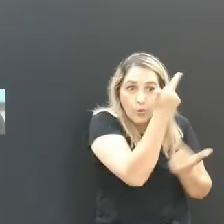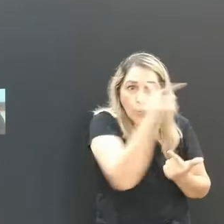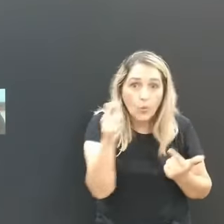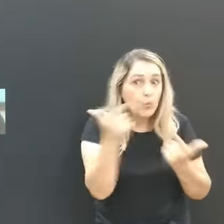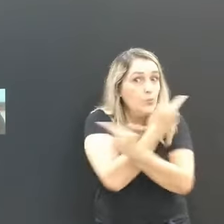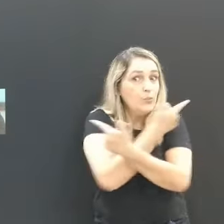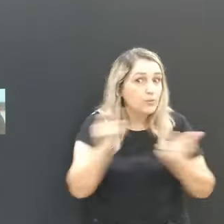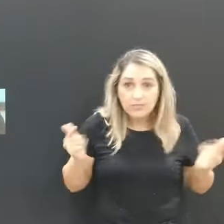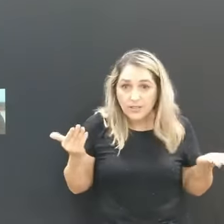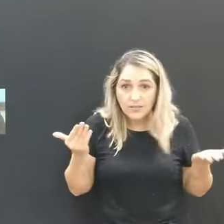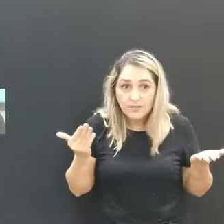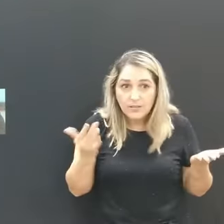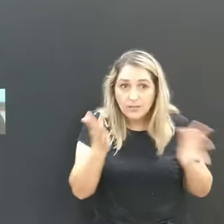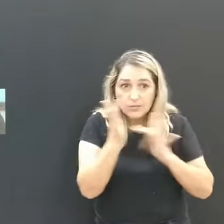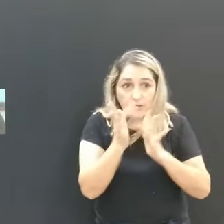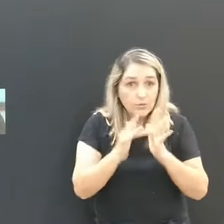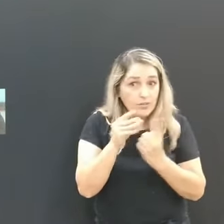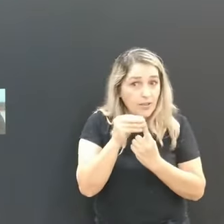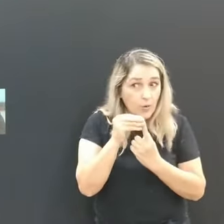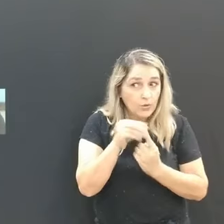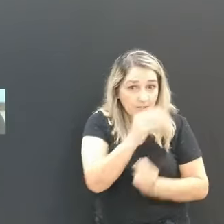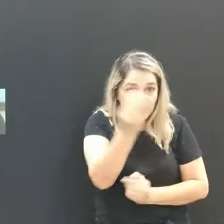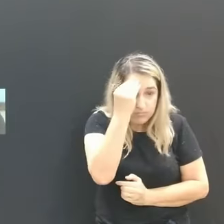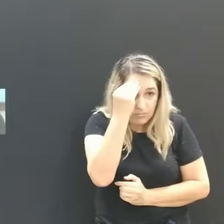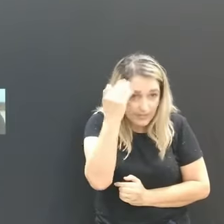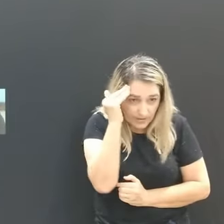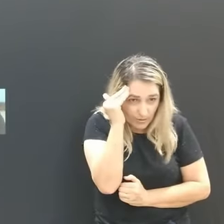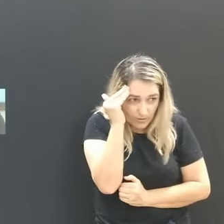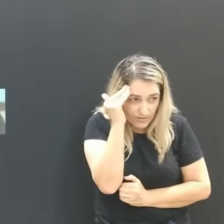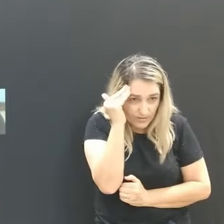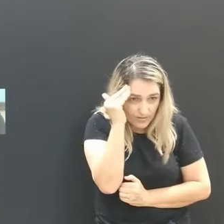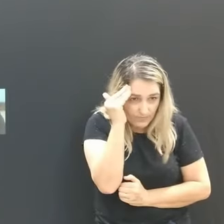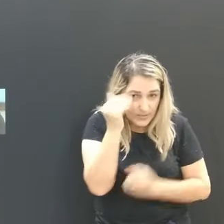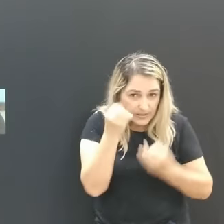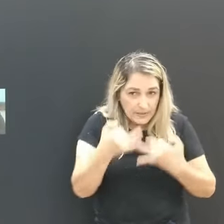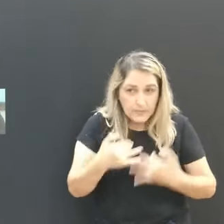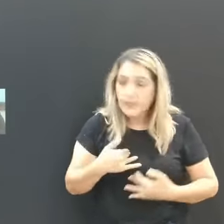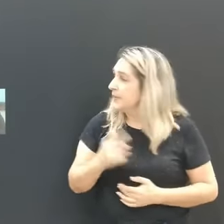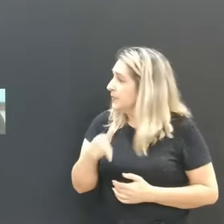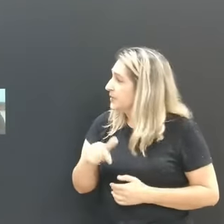é o único, exclusivo, que pode nos ajudar.